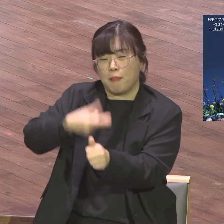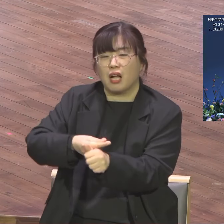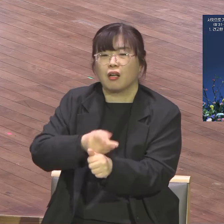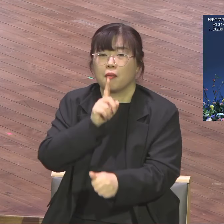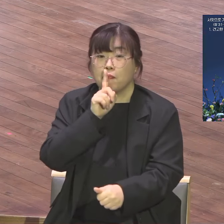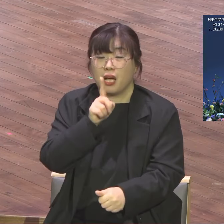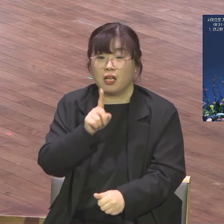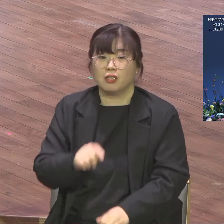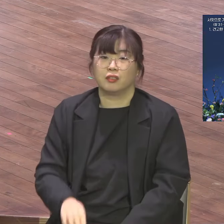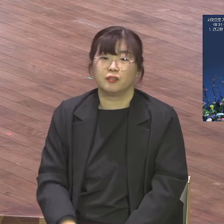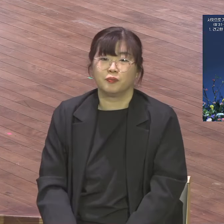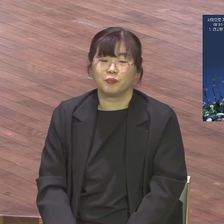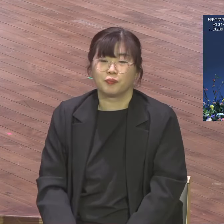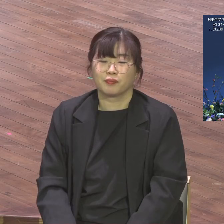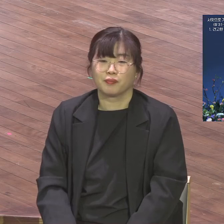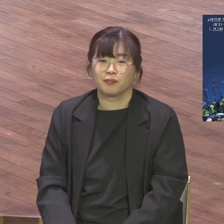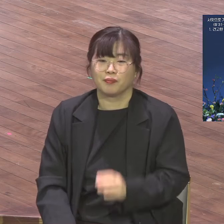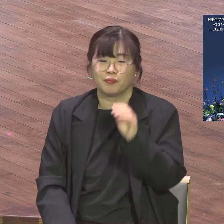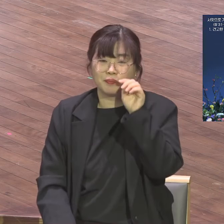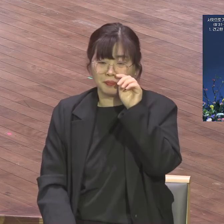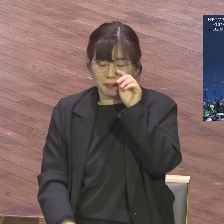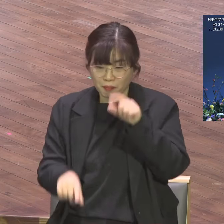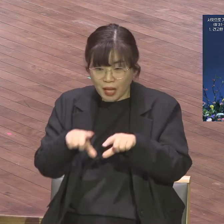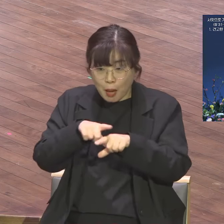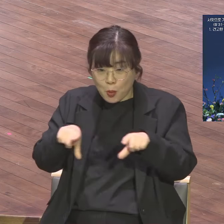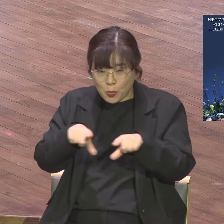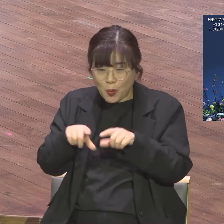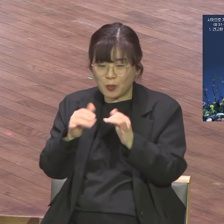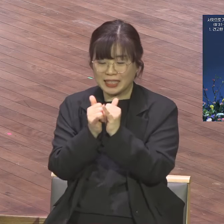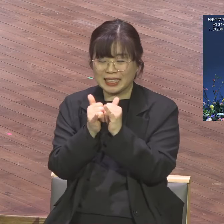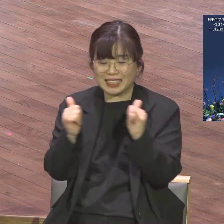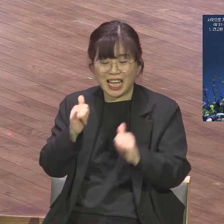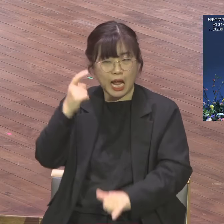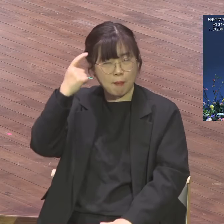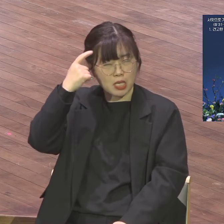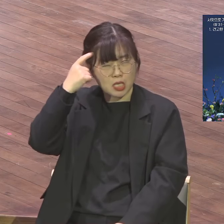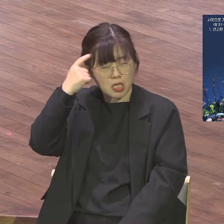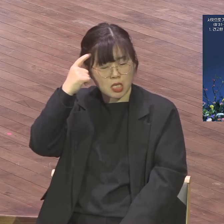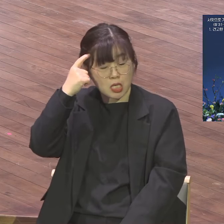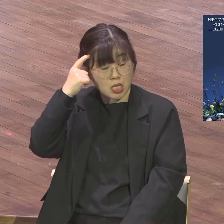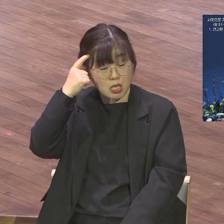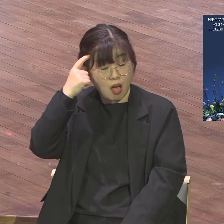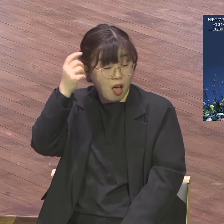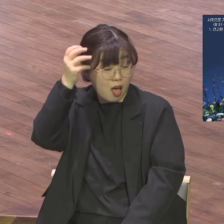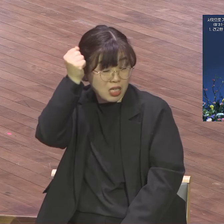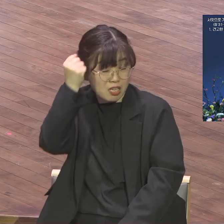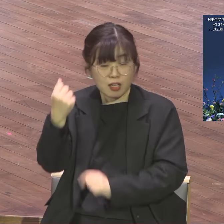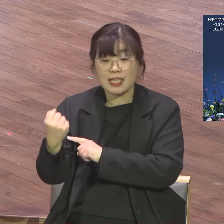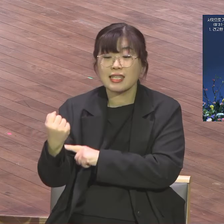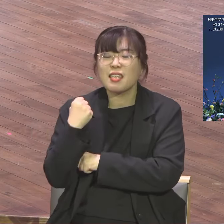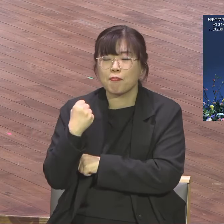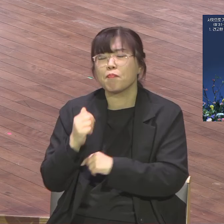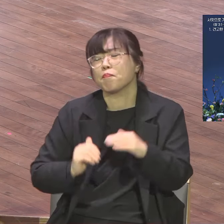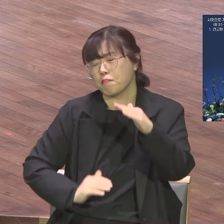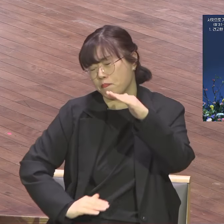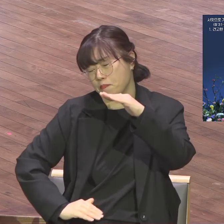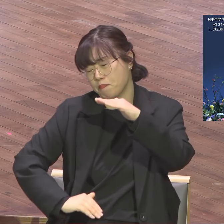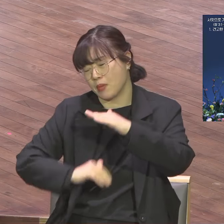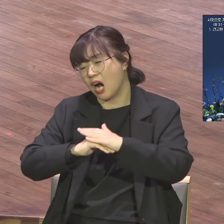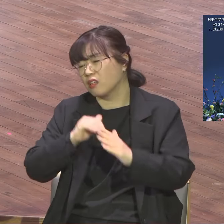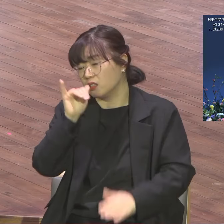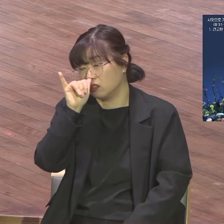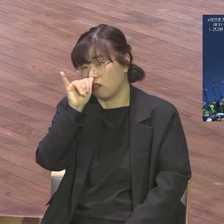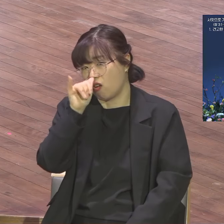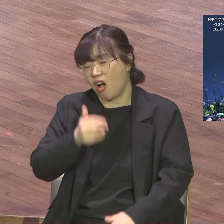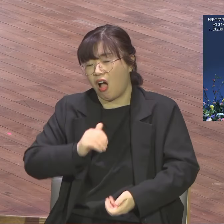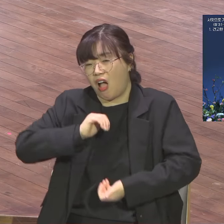인간의 기억은 한계가 있어요. 인간의 기억이라는 게 한계가 있어요. 학생들 공부할 때도 책을 읽고